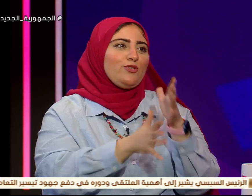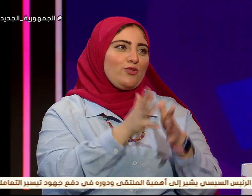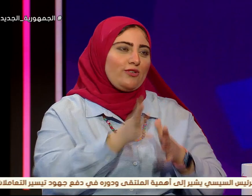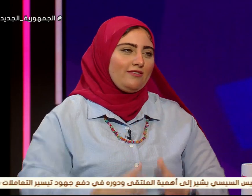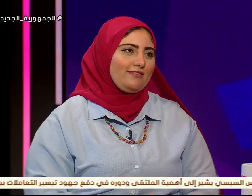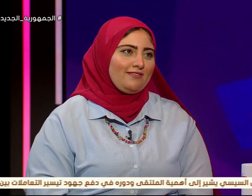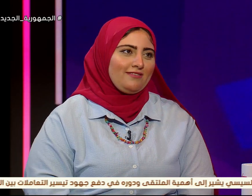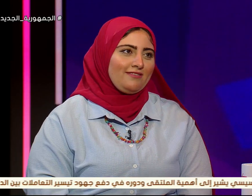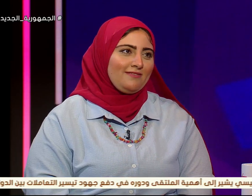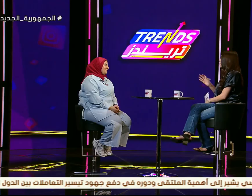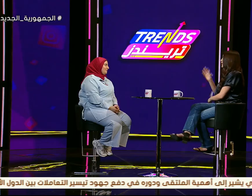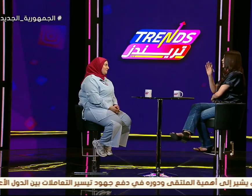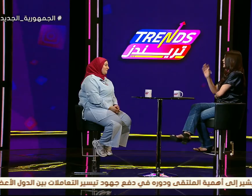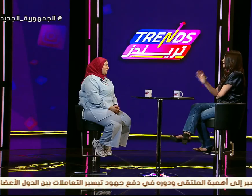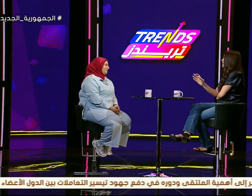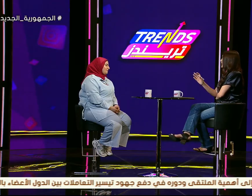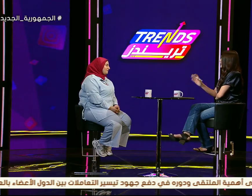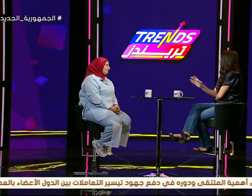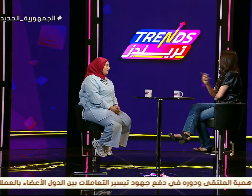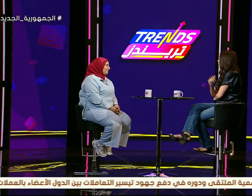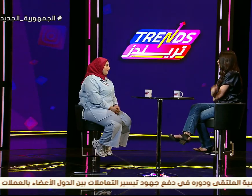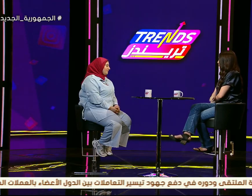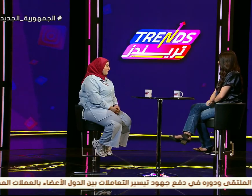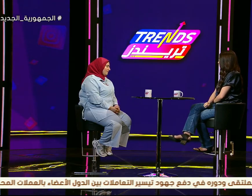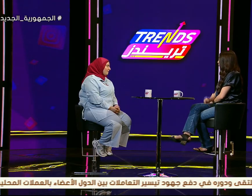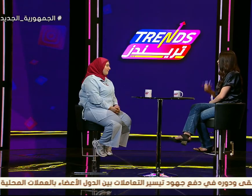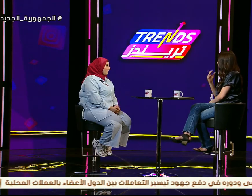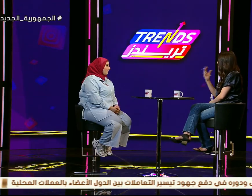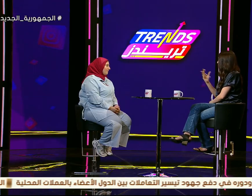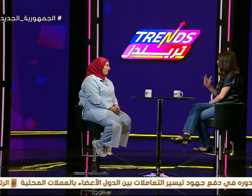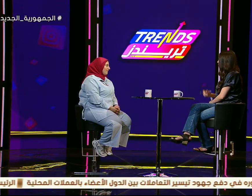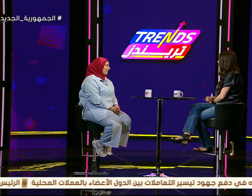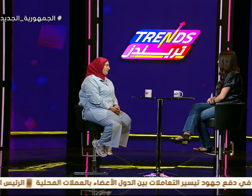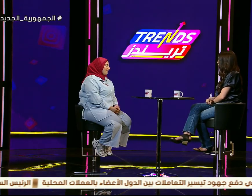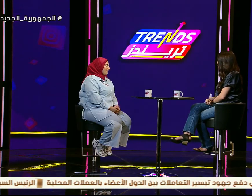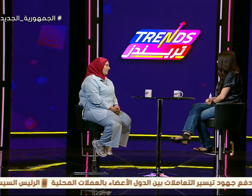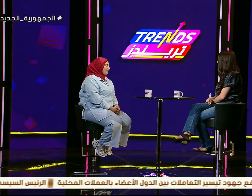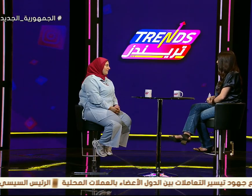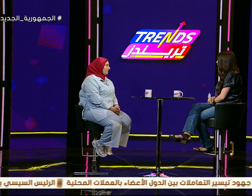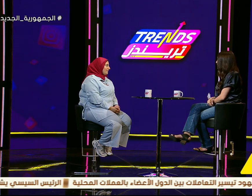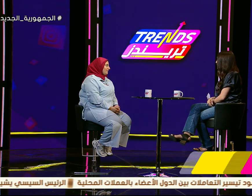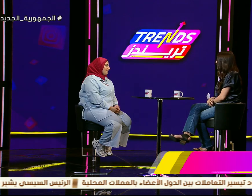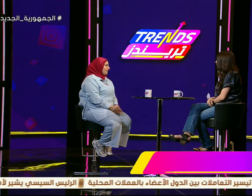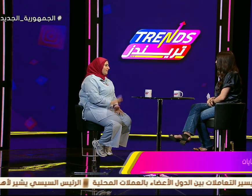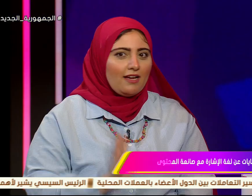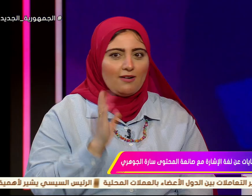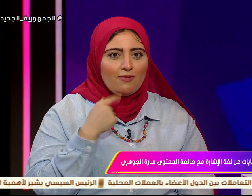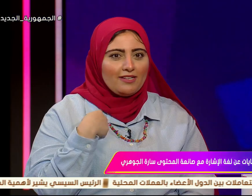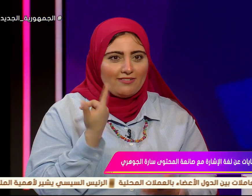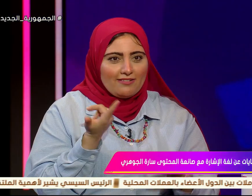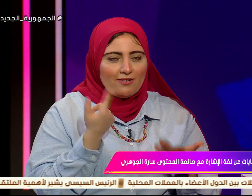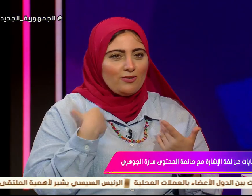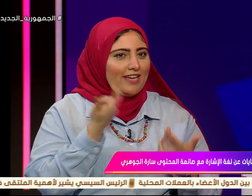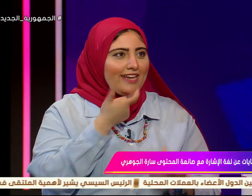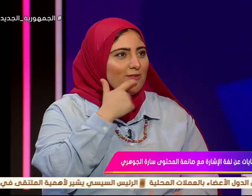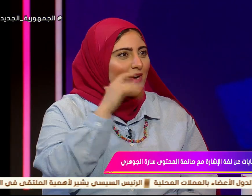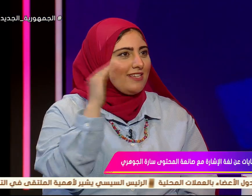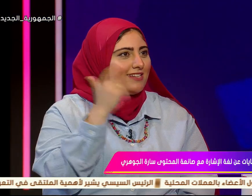الاشاره طيب لما انت ابتديتي على السوشيال ميديا كنت متوقعه ردود الافعال دي لا هو انا كنت عادي واحده